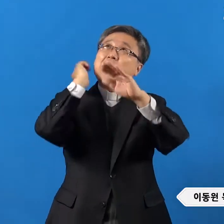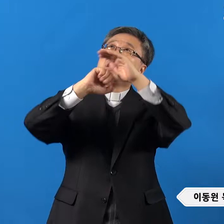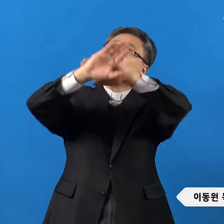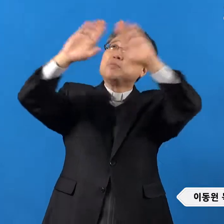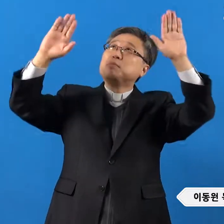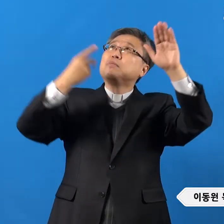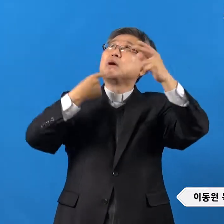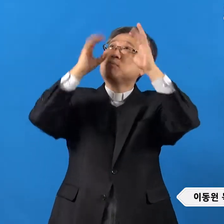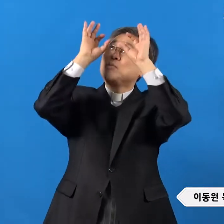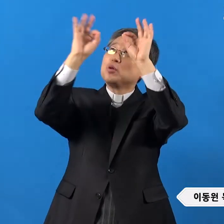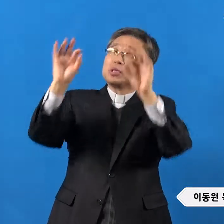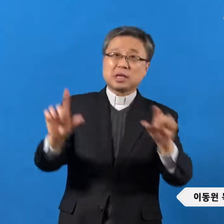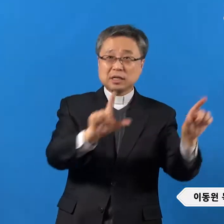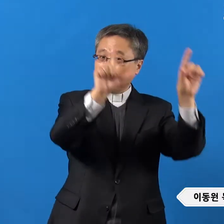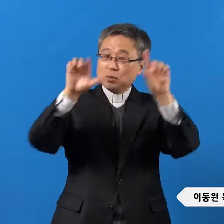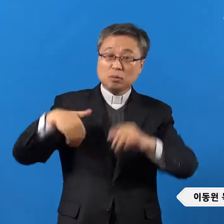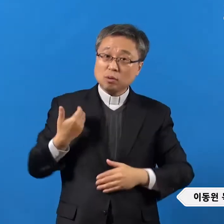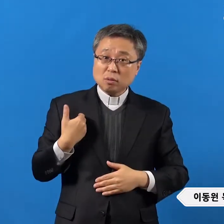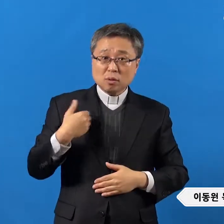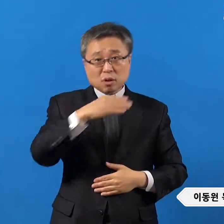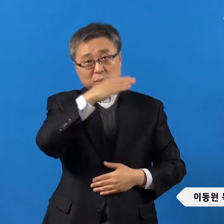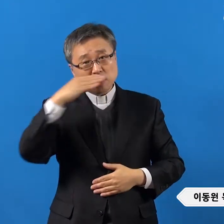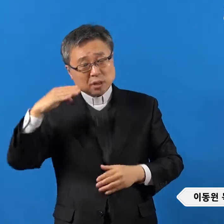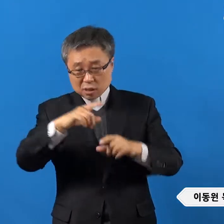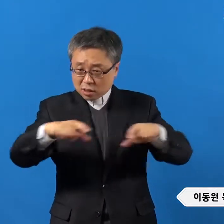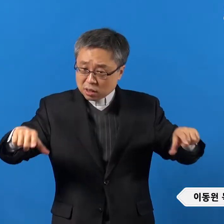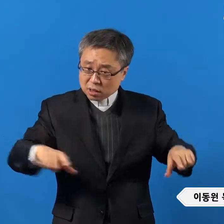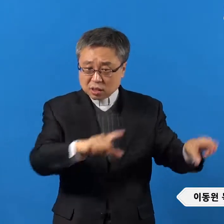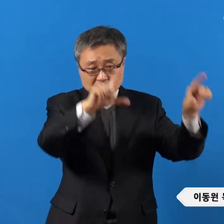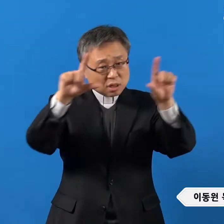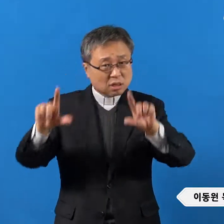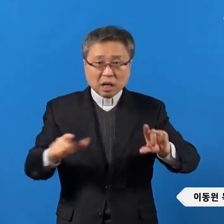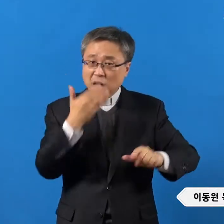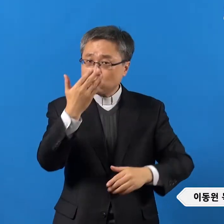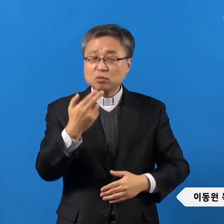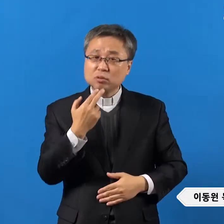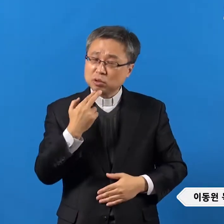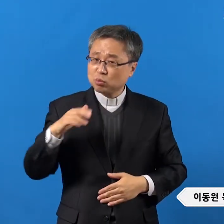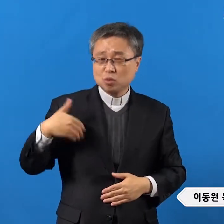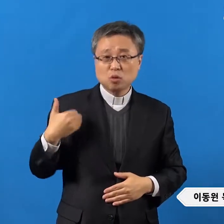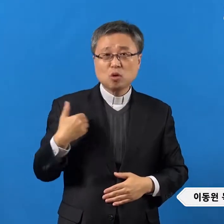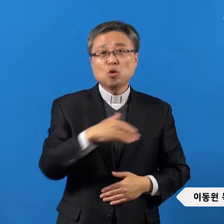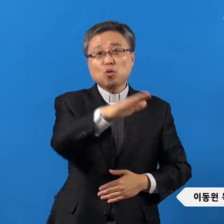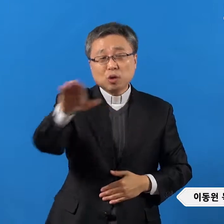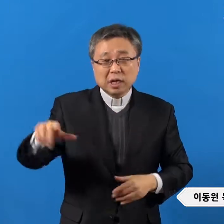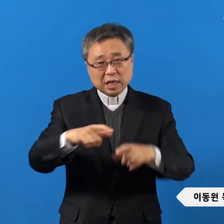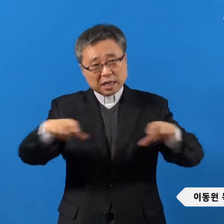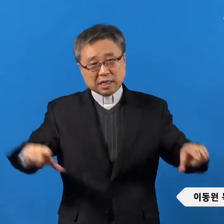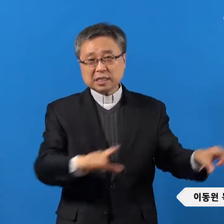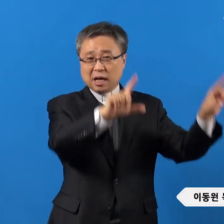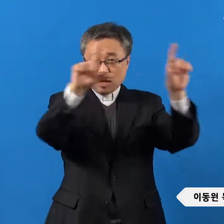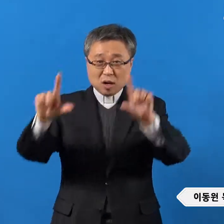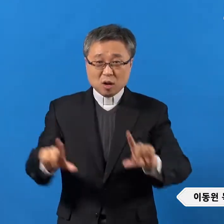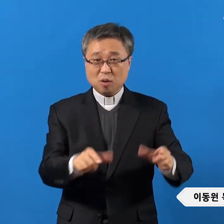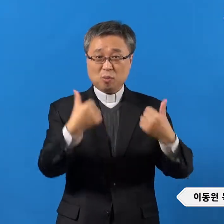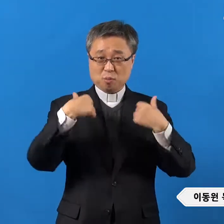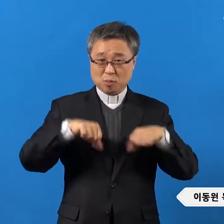그러면 정상적인 일상이라는 것은 불가능했을지 모릅니다. 우리는 일상을 포기하고 하늘만을